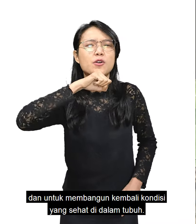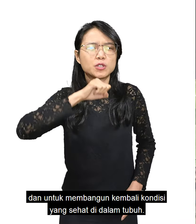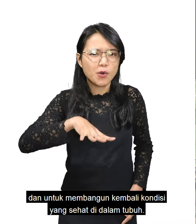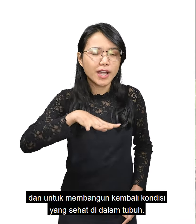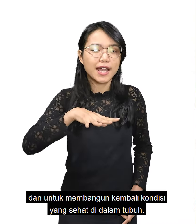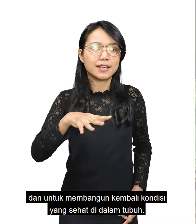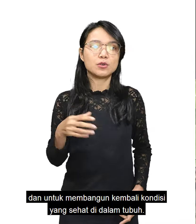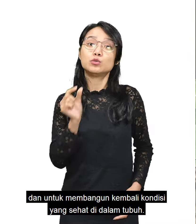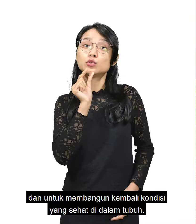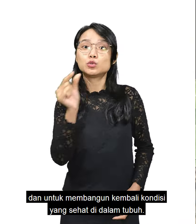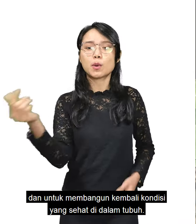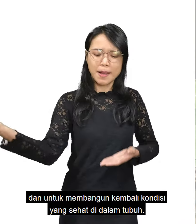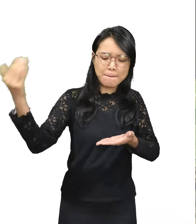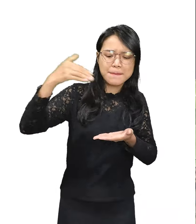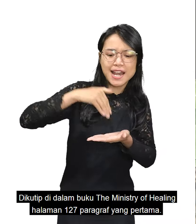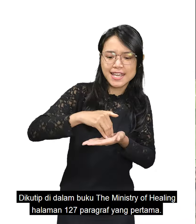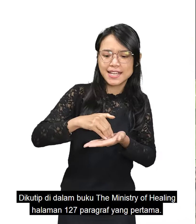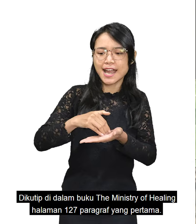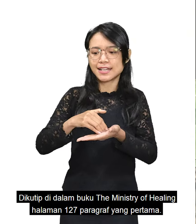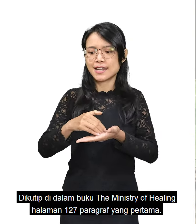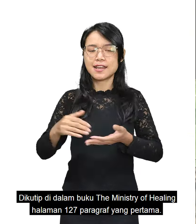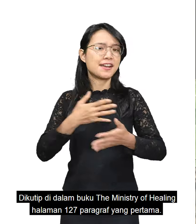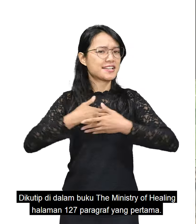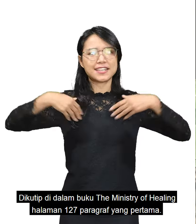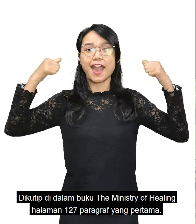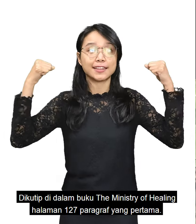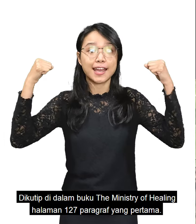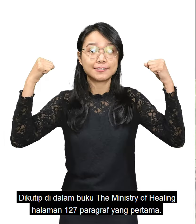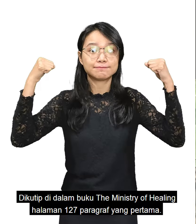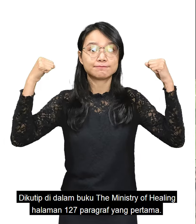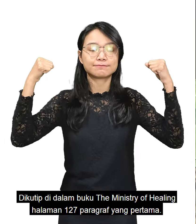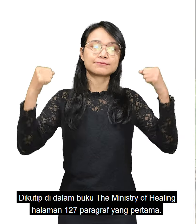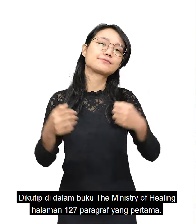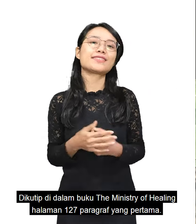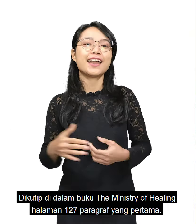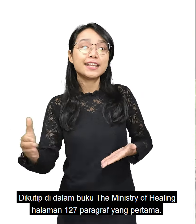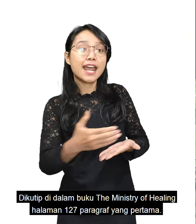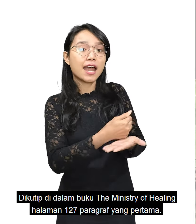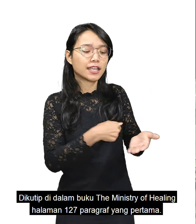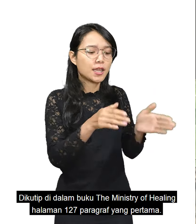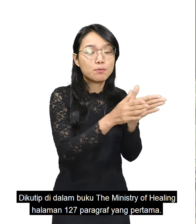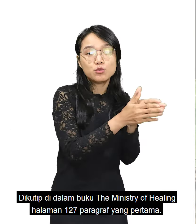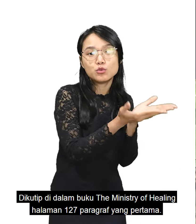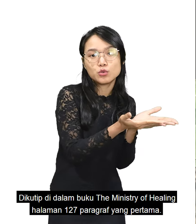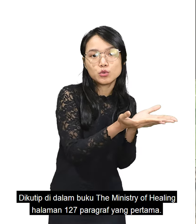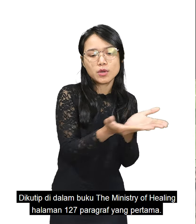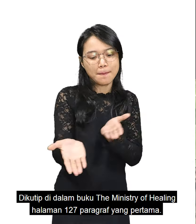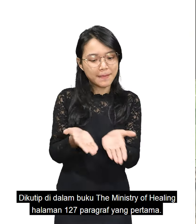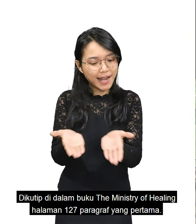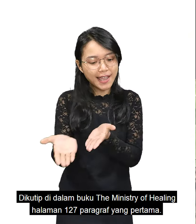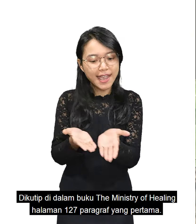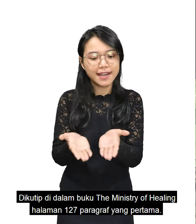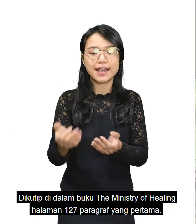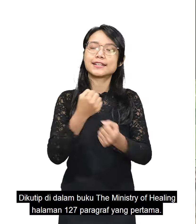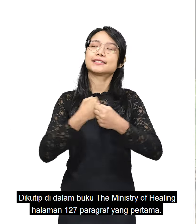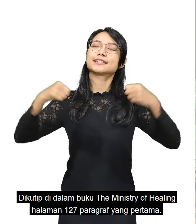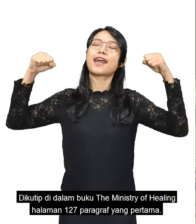di dalam tubuh dikutip di dalam buku the Ministry of healing halaman